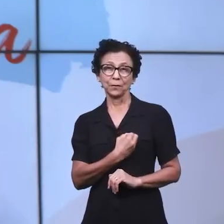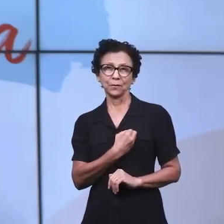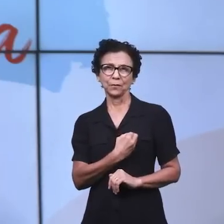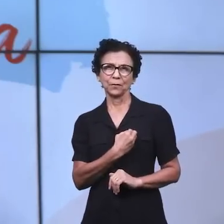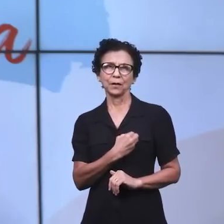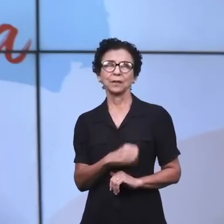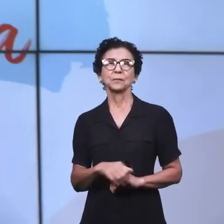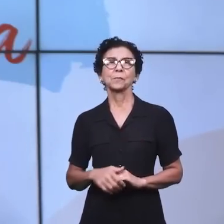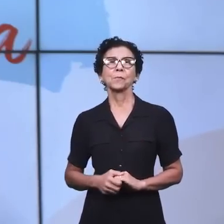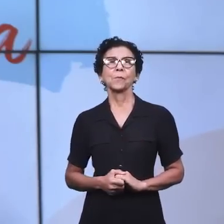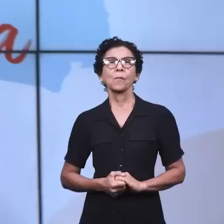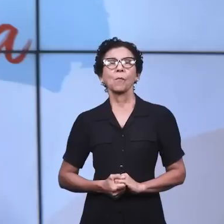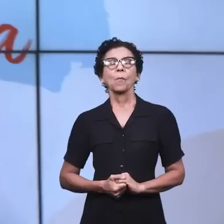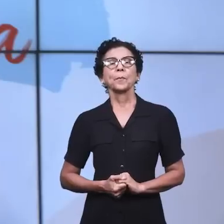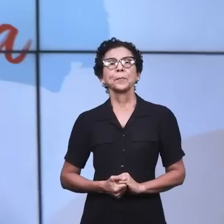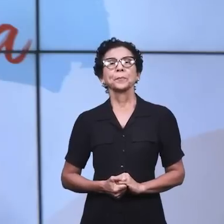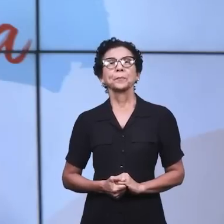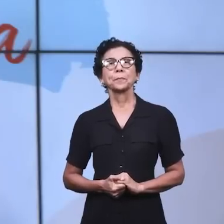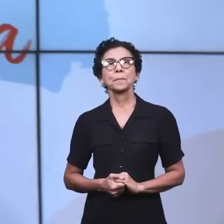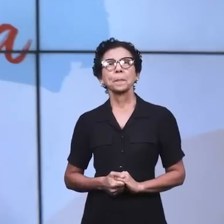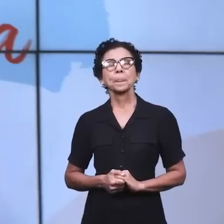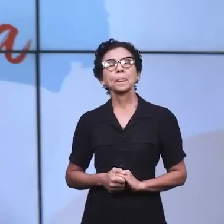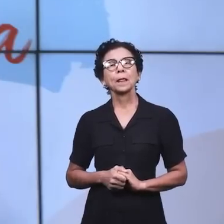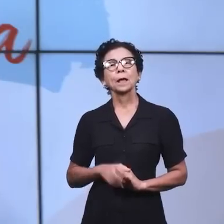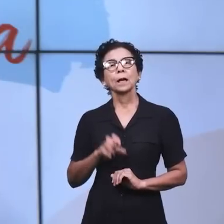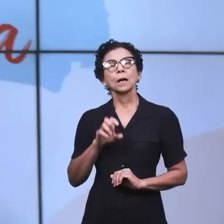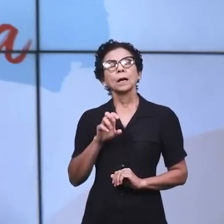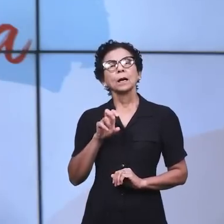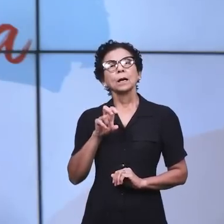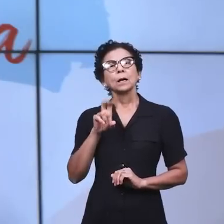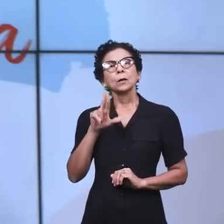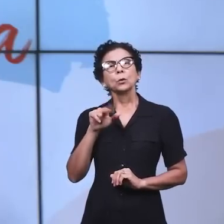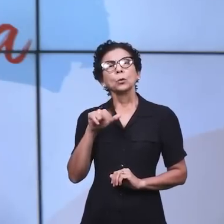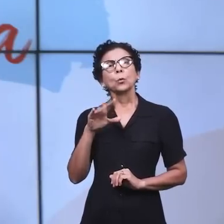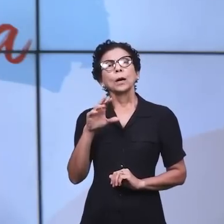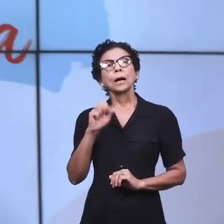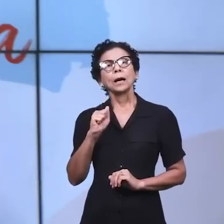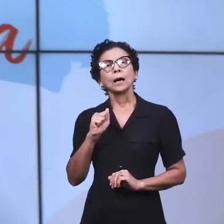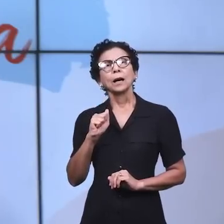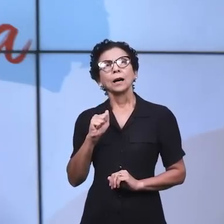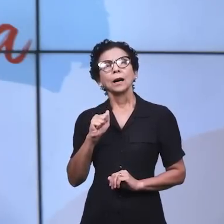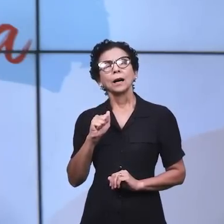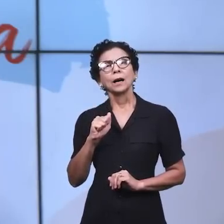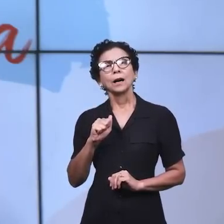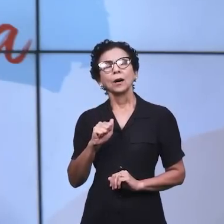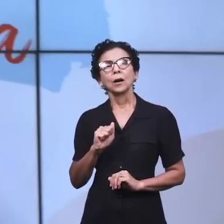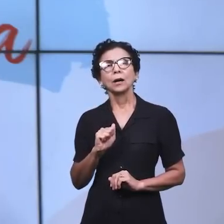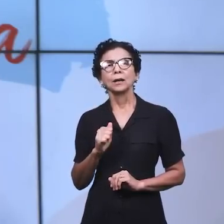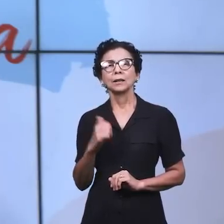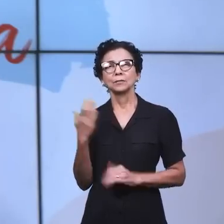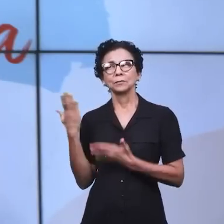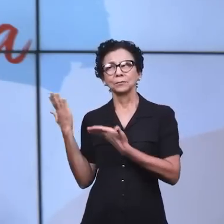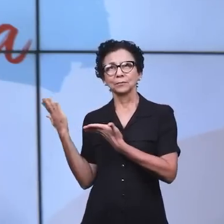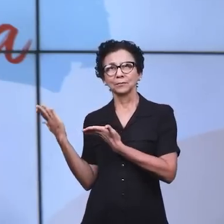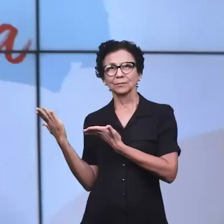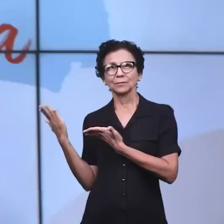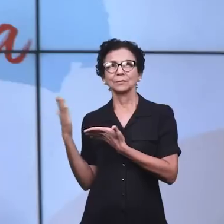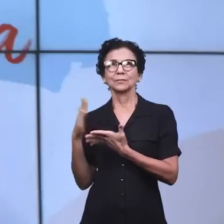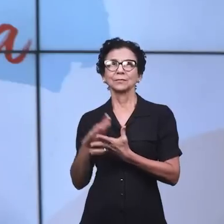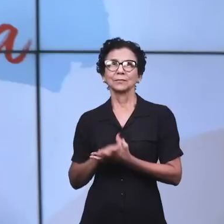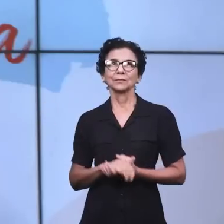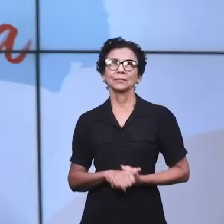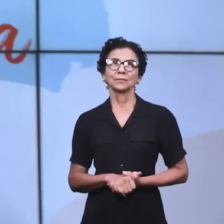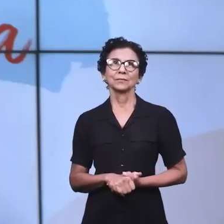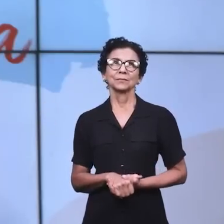nunca. O sinal de nunca era escrevendo nunca, ó. N, U, N, C e o